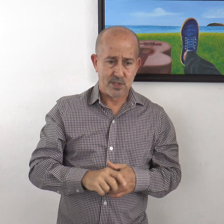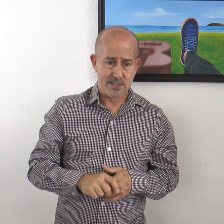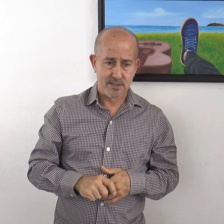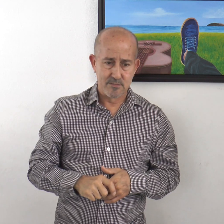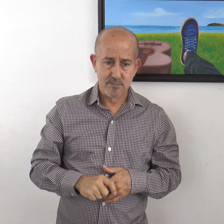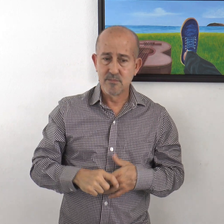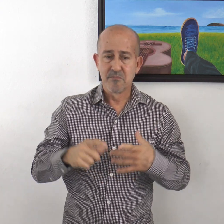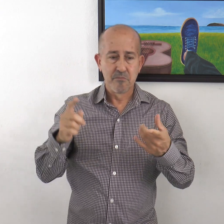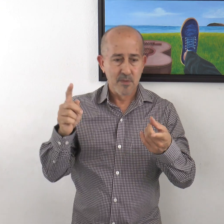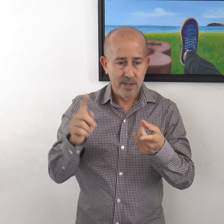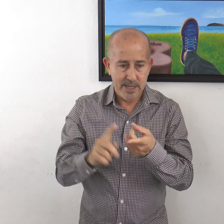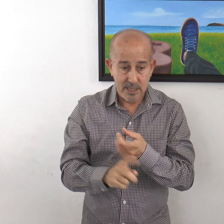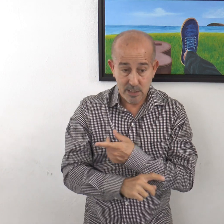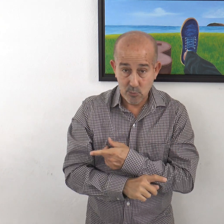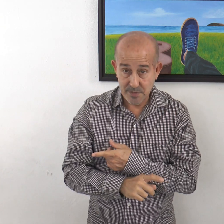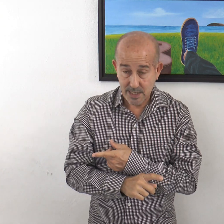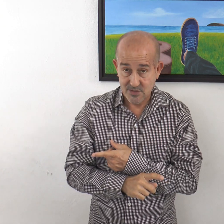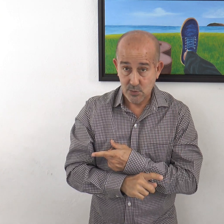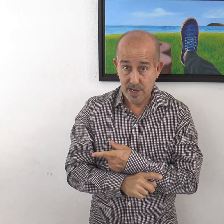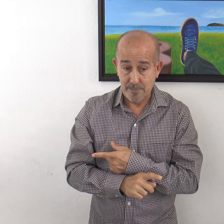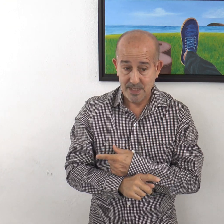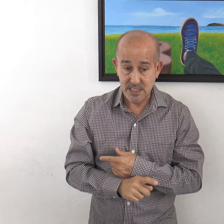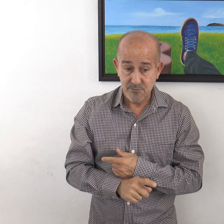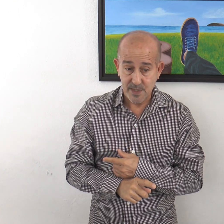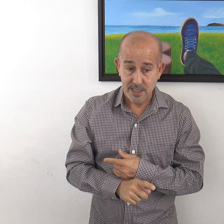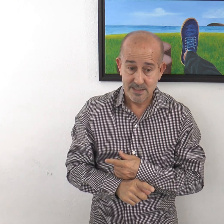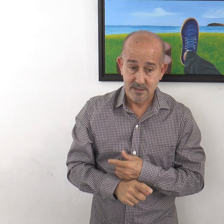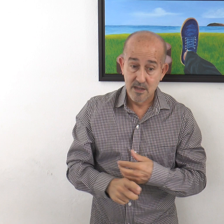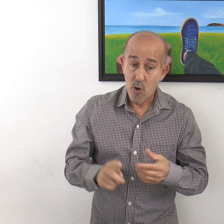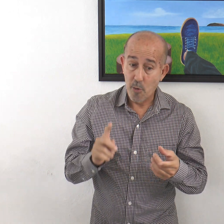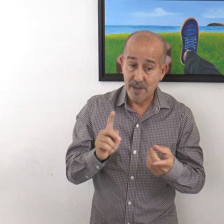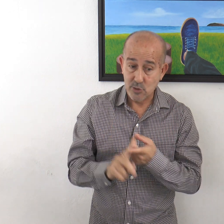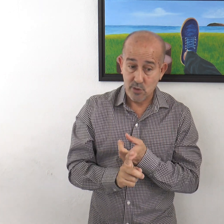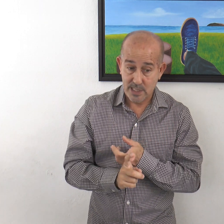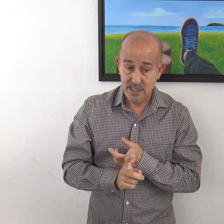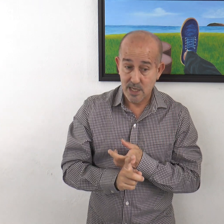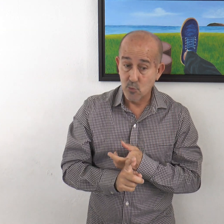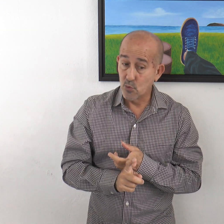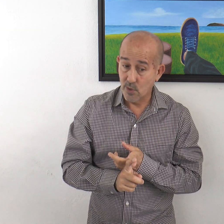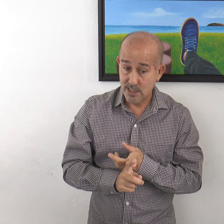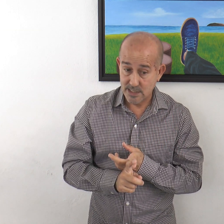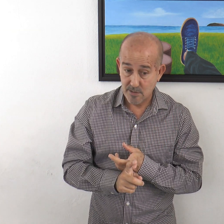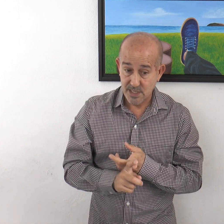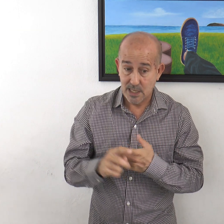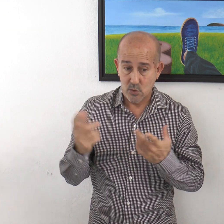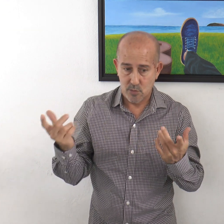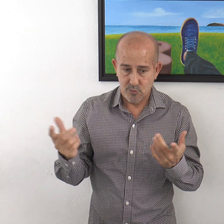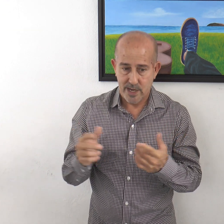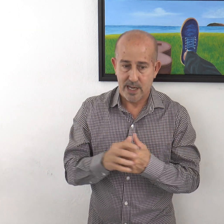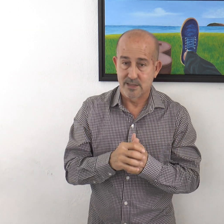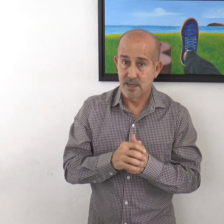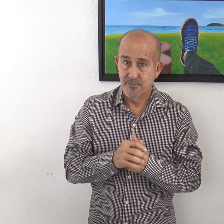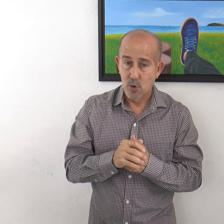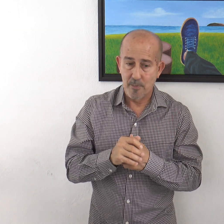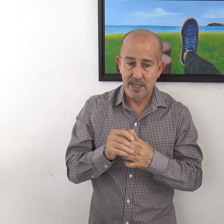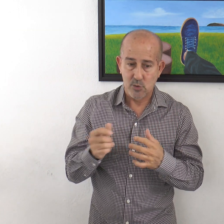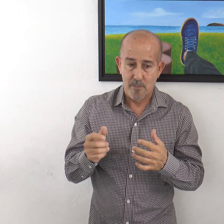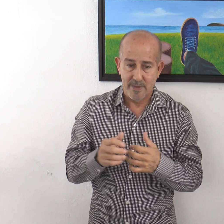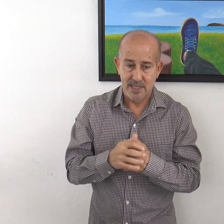cosas. En ubicaciones específicas, objetos grandes en un lugar determinado como una casa, objetos